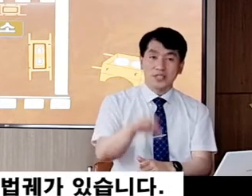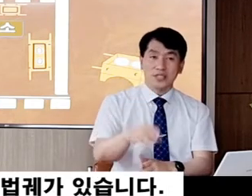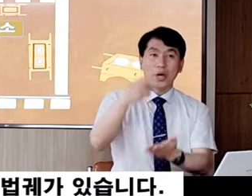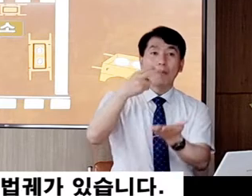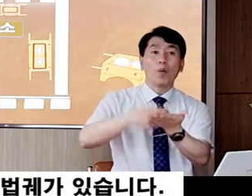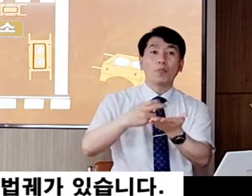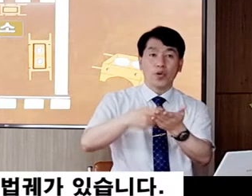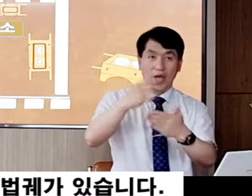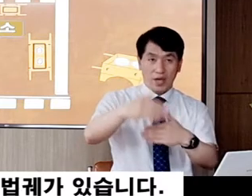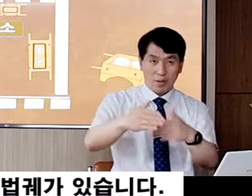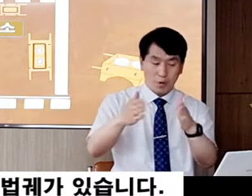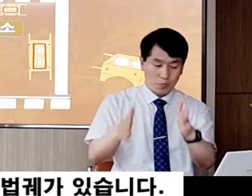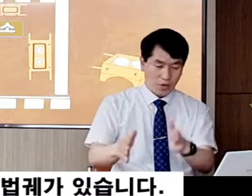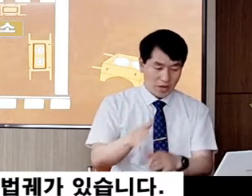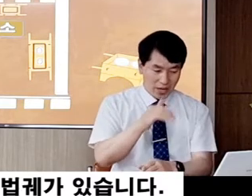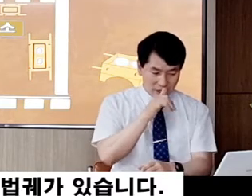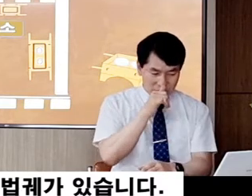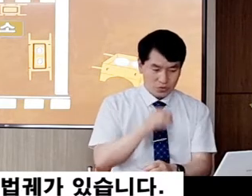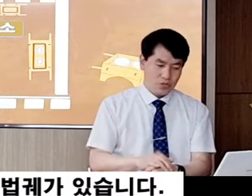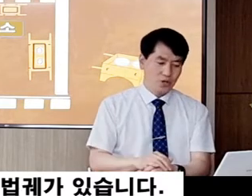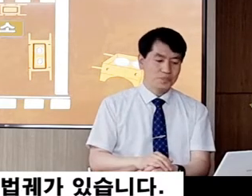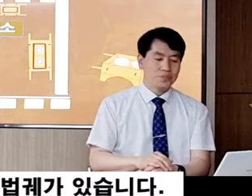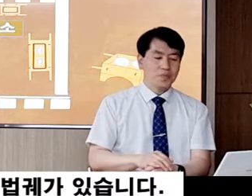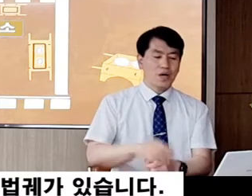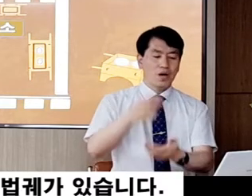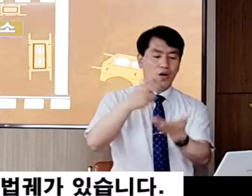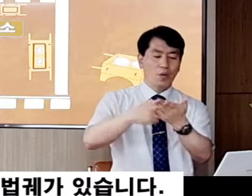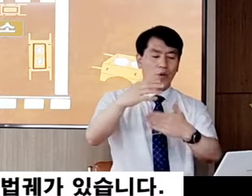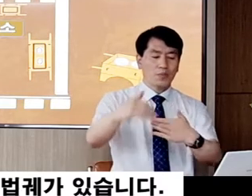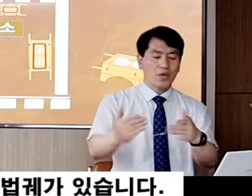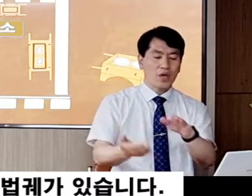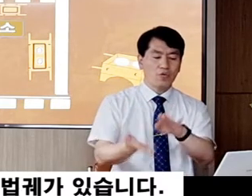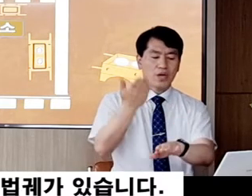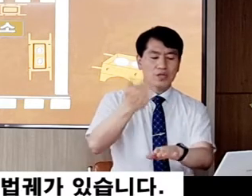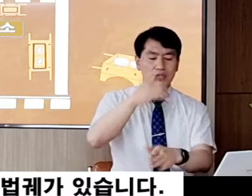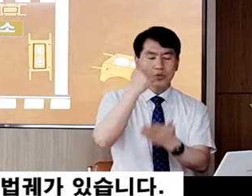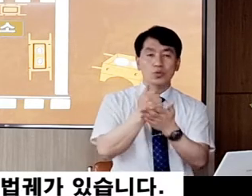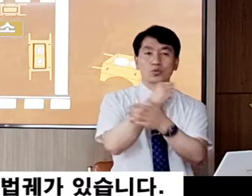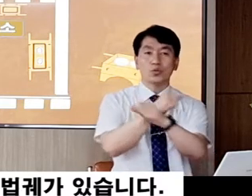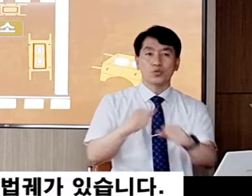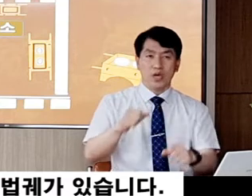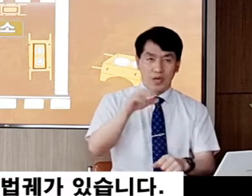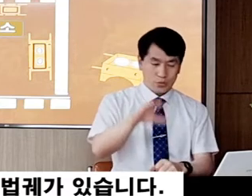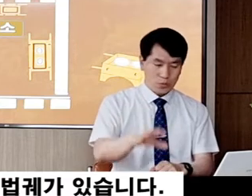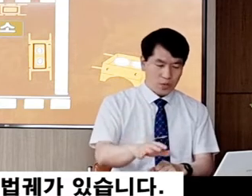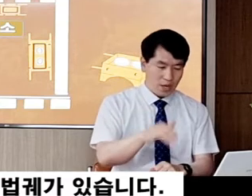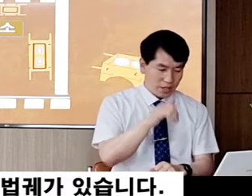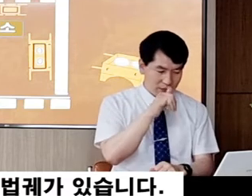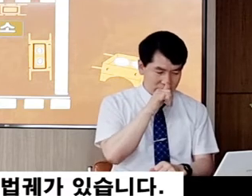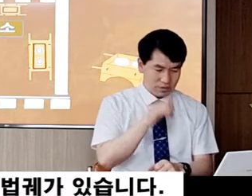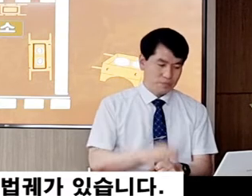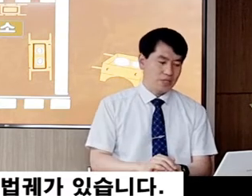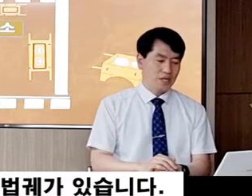지성소에는 법궤가 있었죠. 법궤 위에는 속죄소가